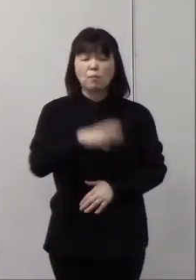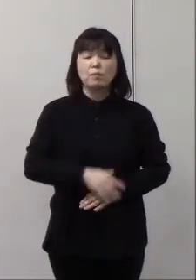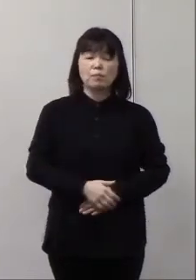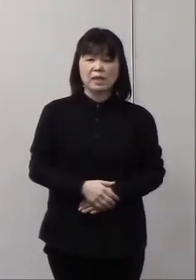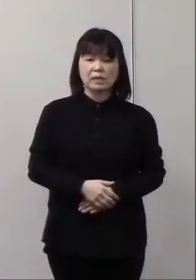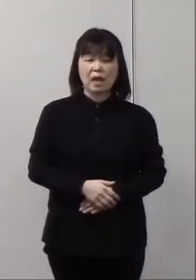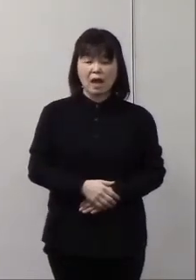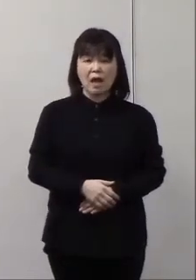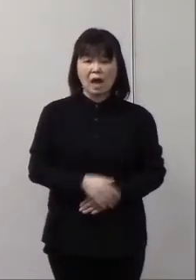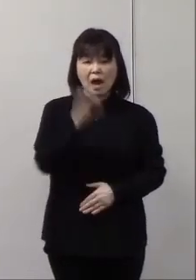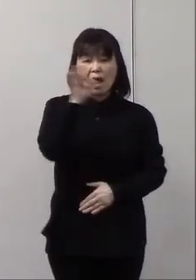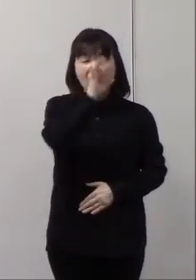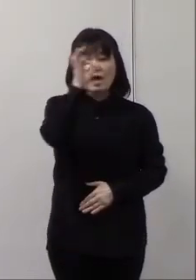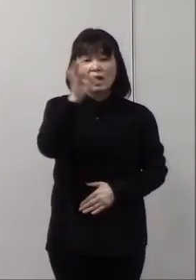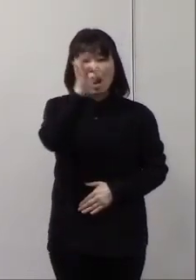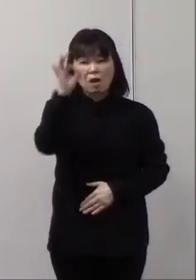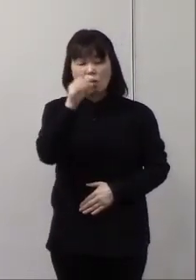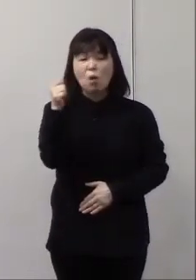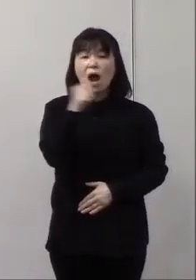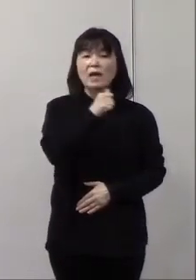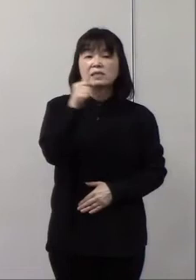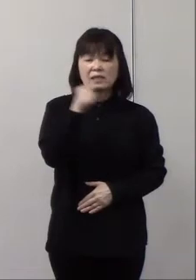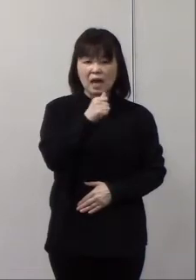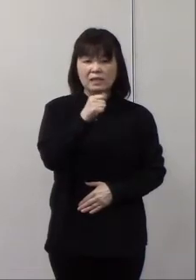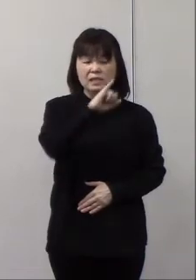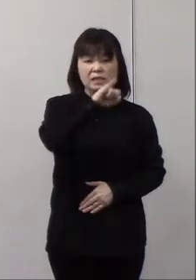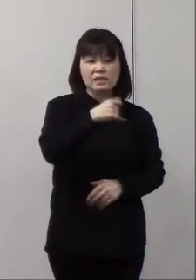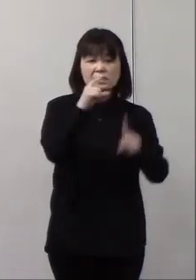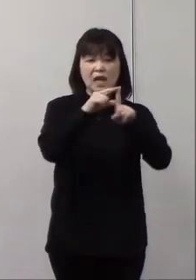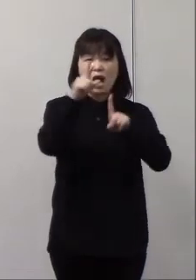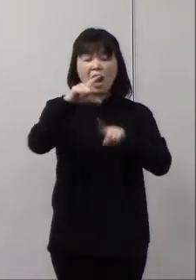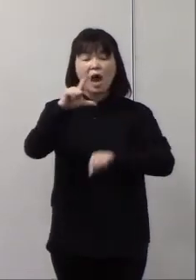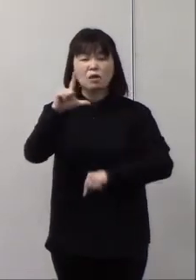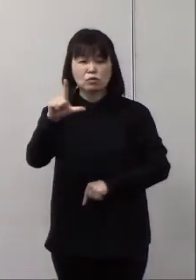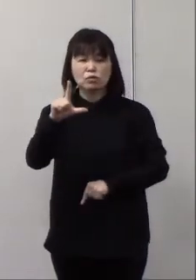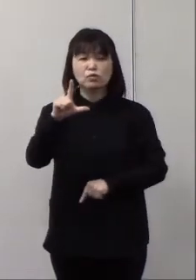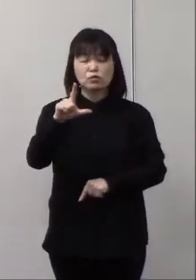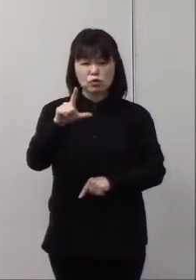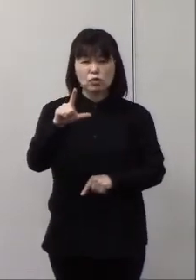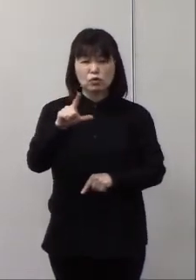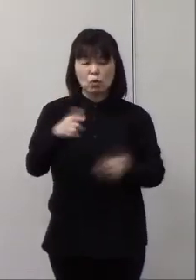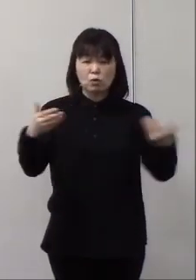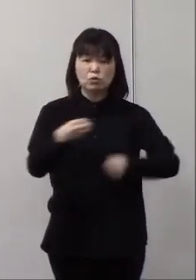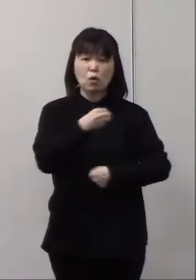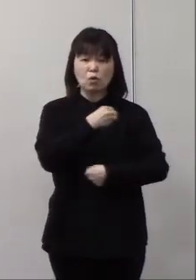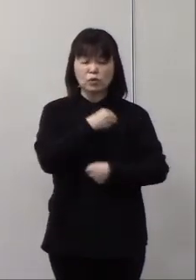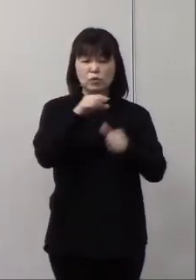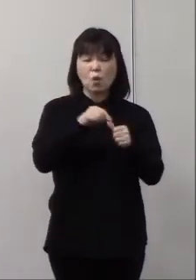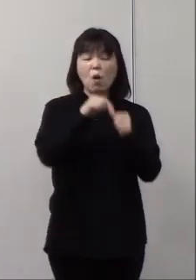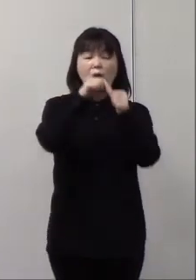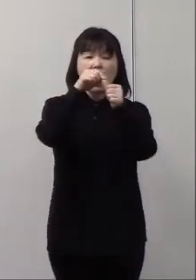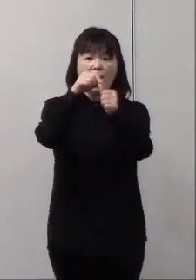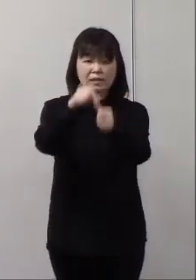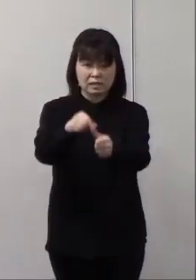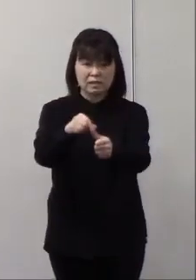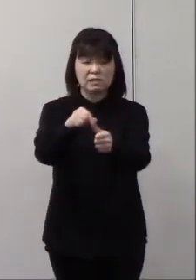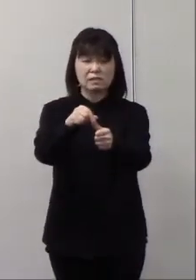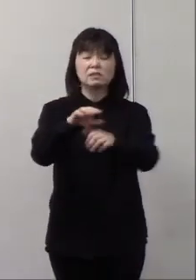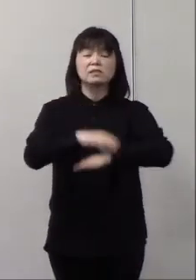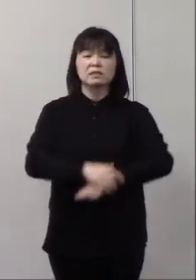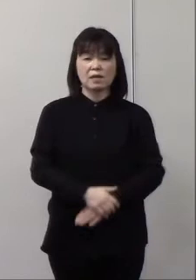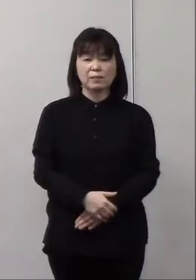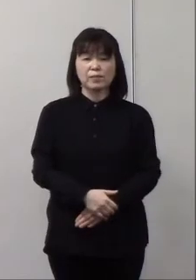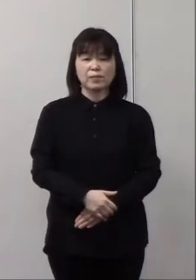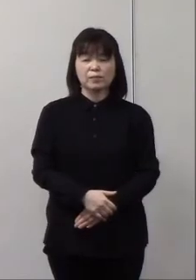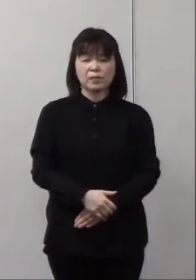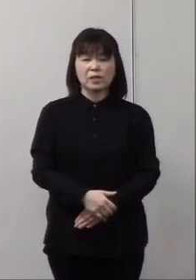に JAL の客室乗務員を配置するというものでございまして、直接その客室乗務員